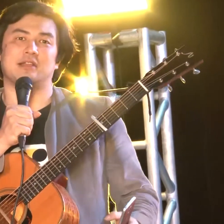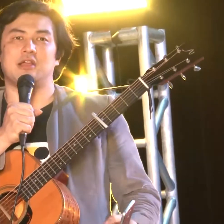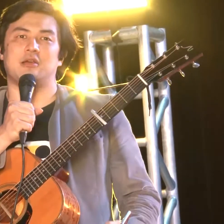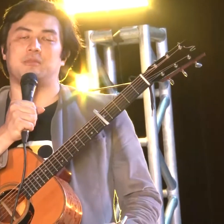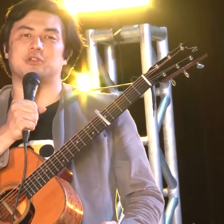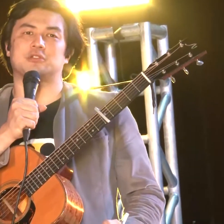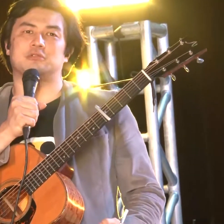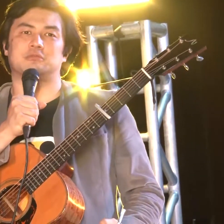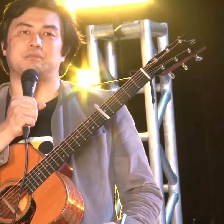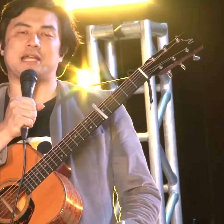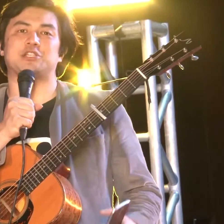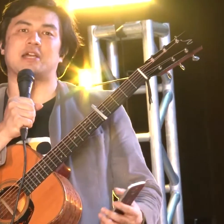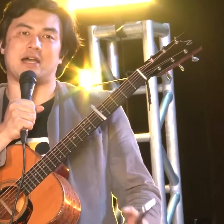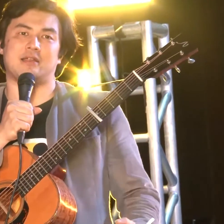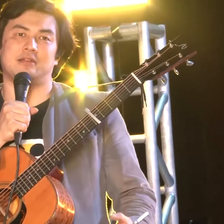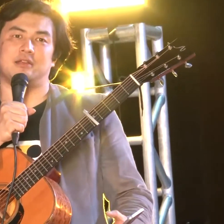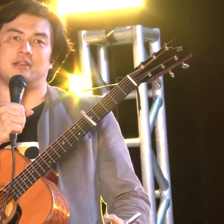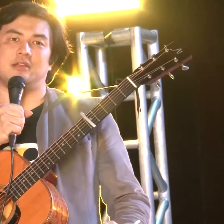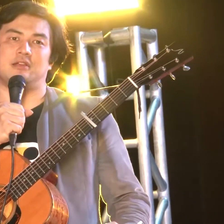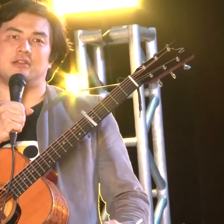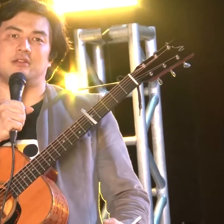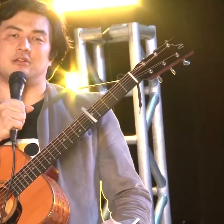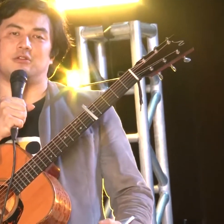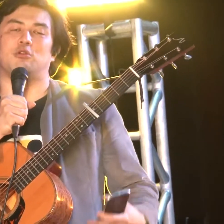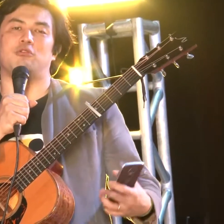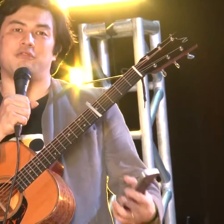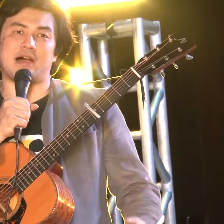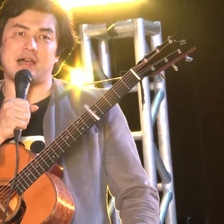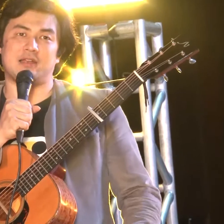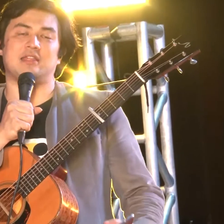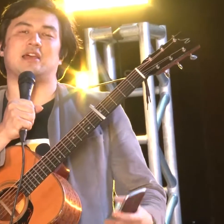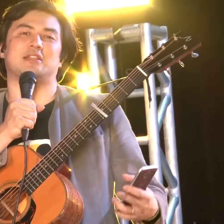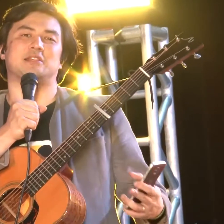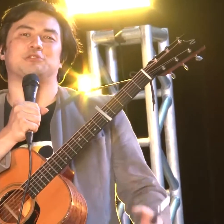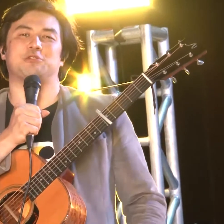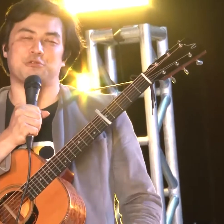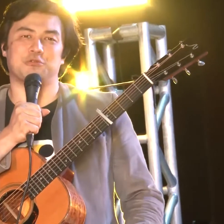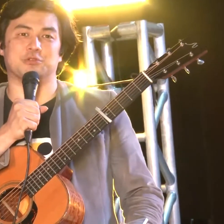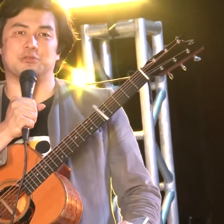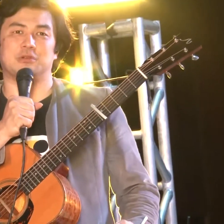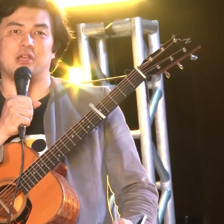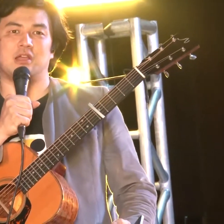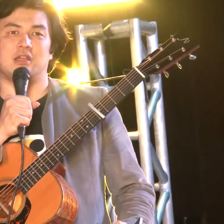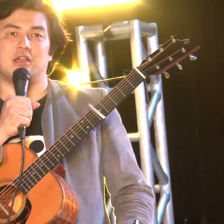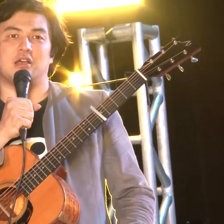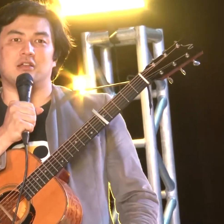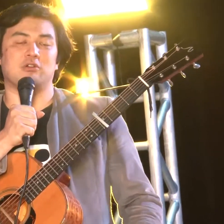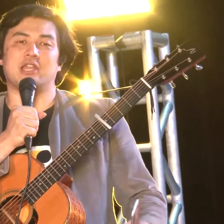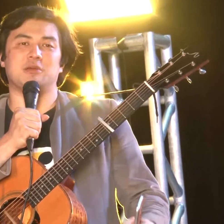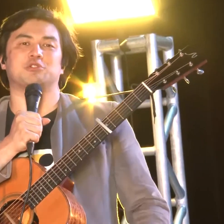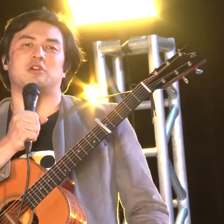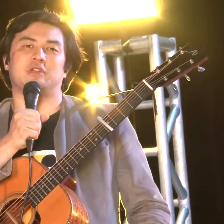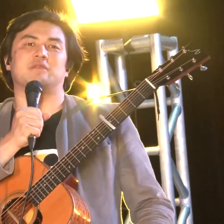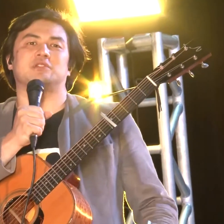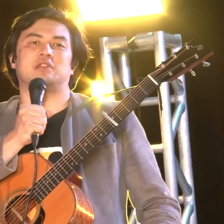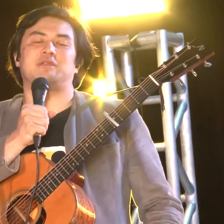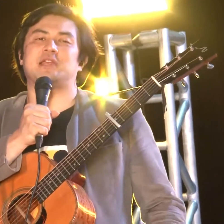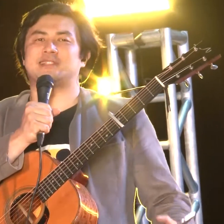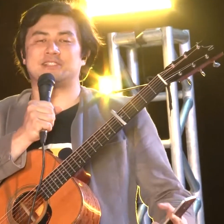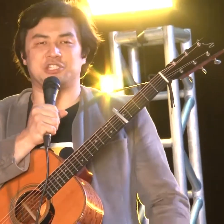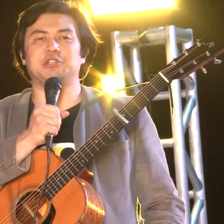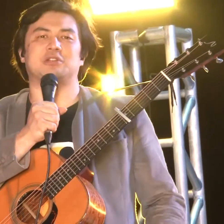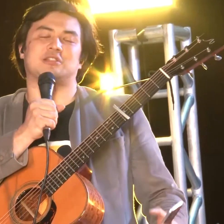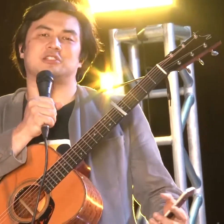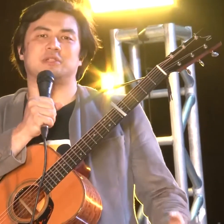casas, possam praticar, louvar e agradecer ao Senhor conosco. Não queremos, jovem, que você